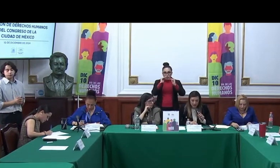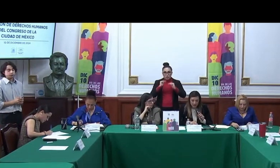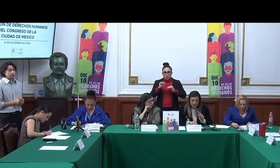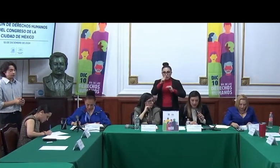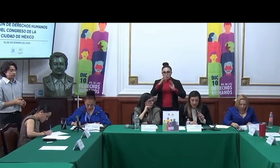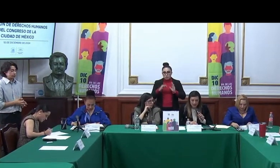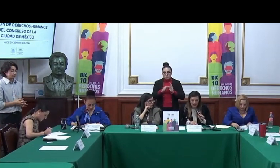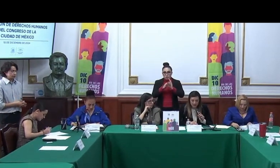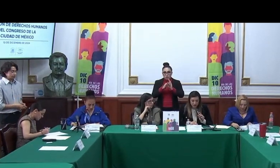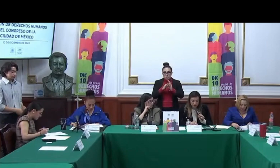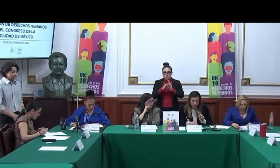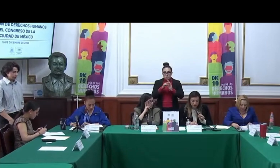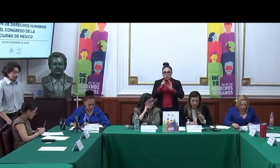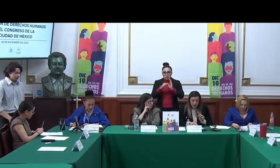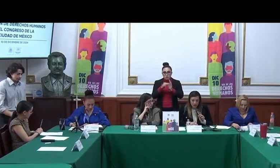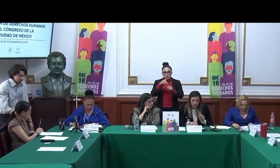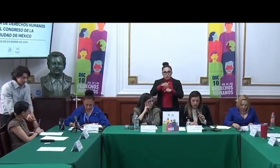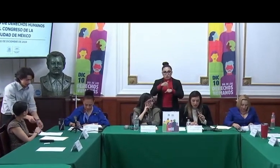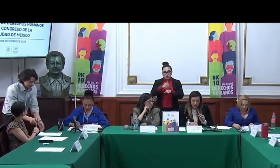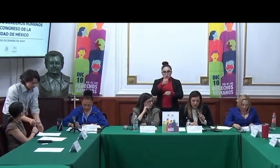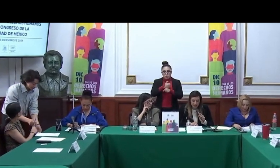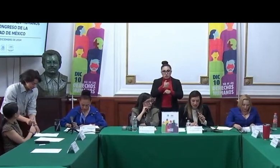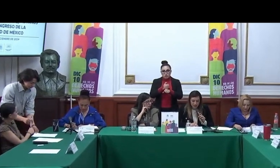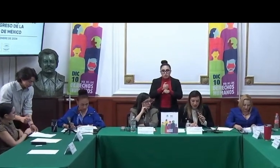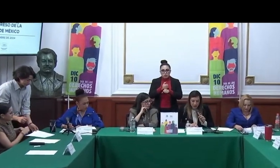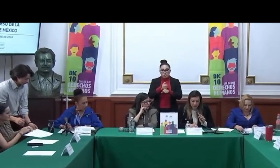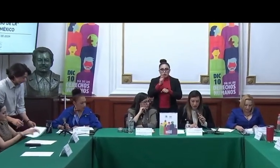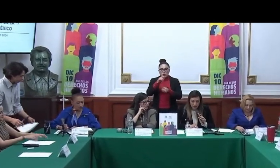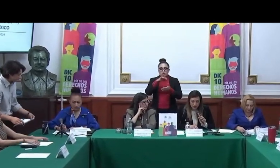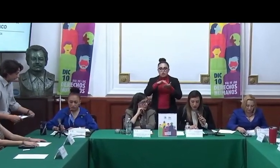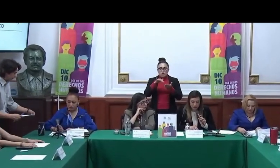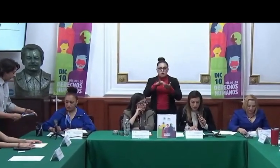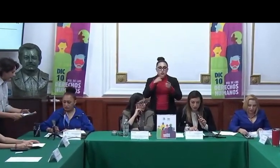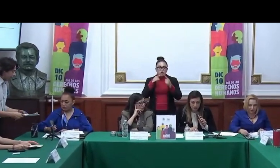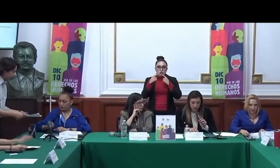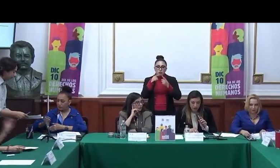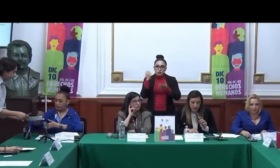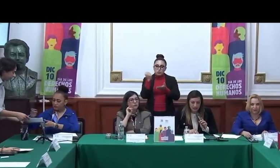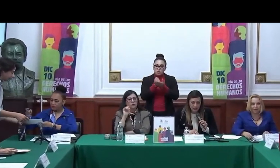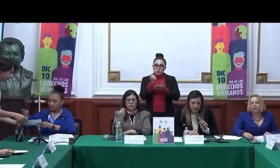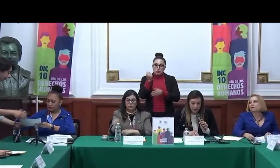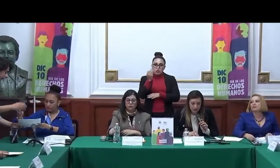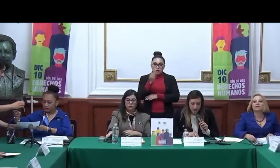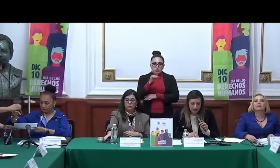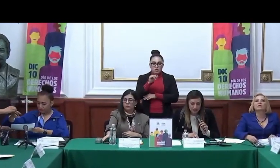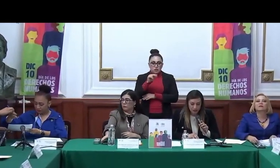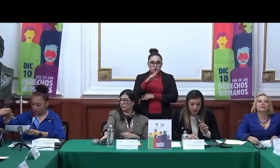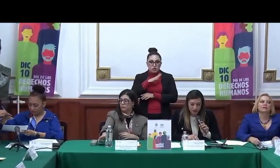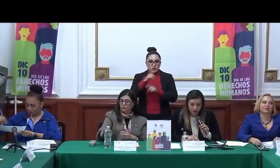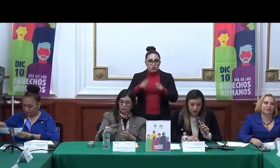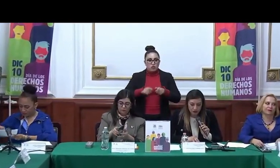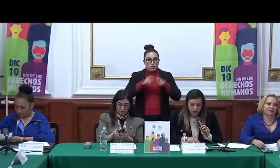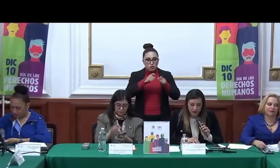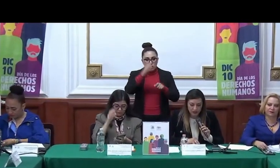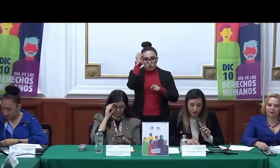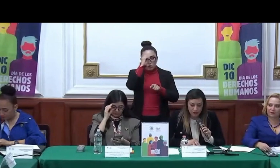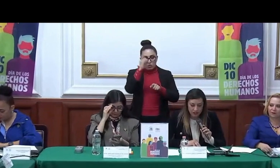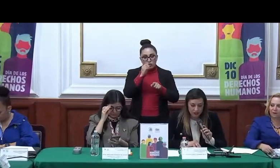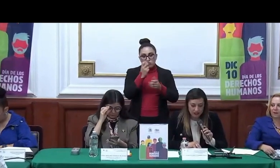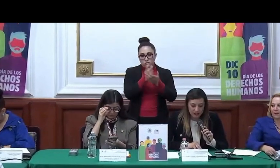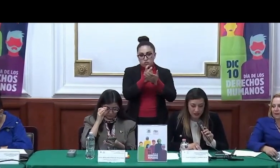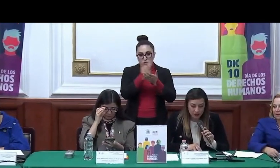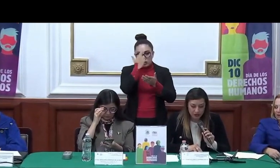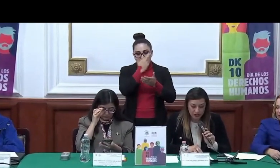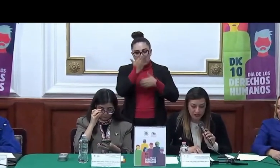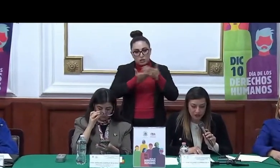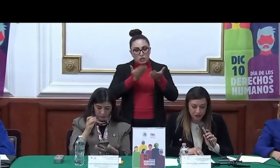orden del día es el 6º punto, correspondiente a la lectura, discusión y, en su caso, aprobación de la opinión en sentido positivo con modificaciones que